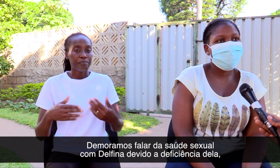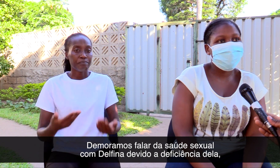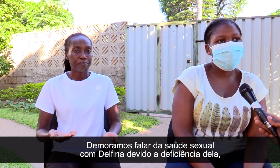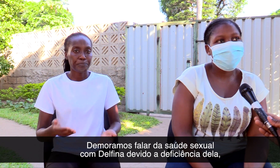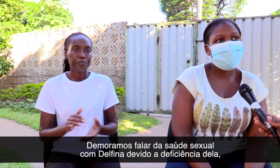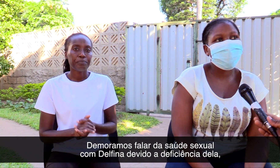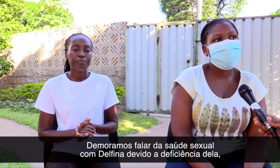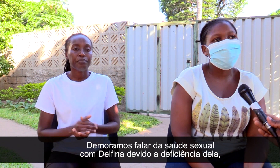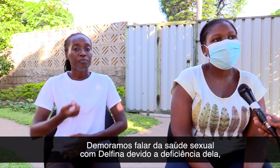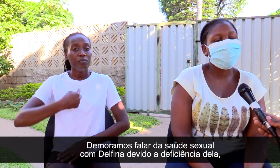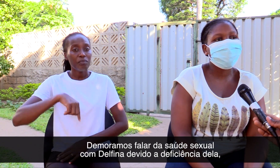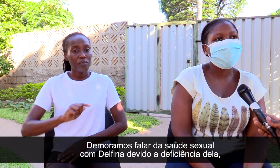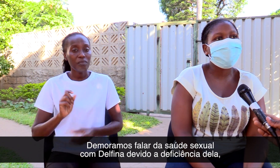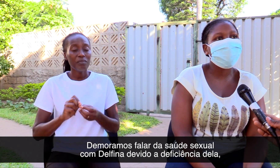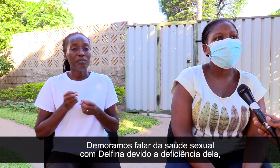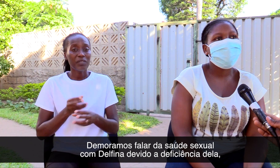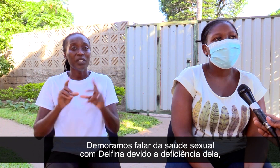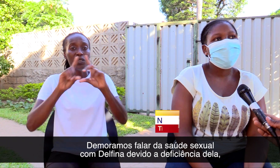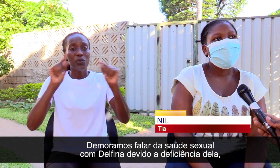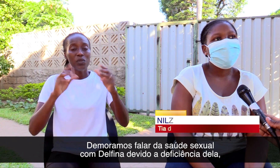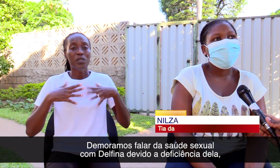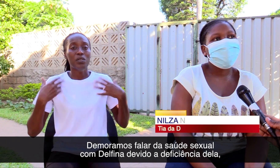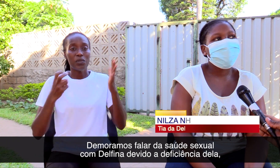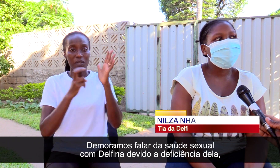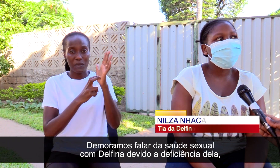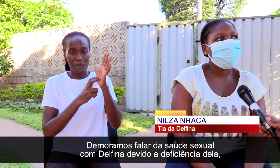da saúde sexual com a Delfina